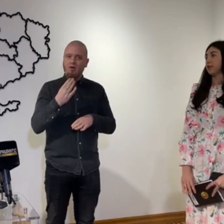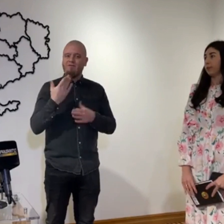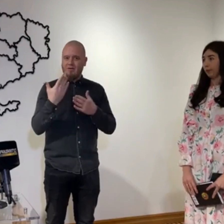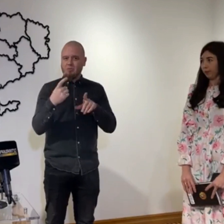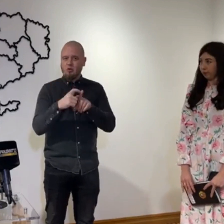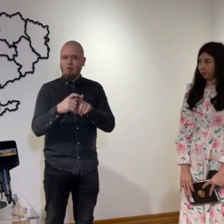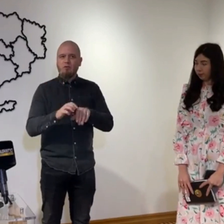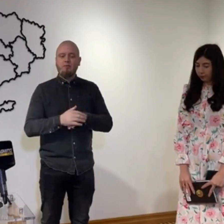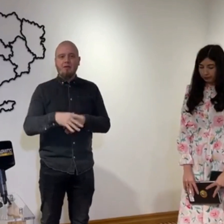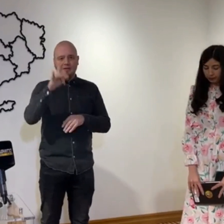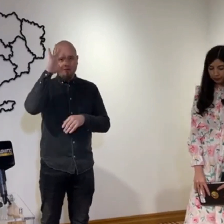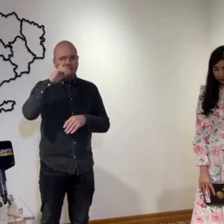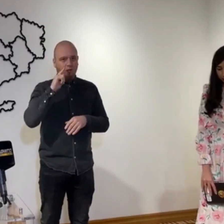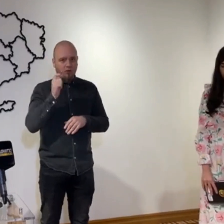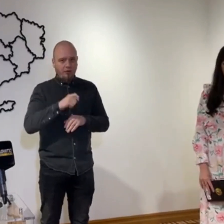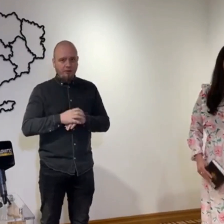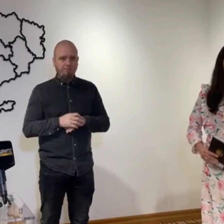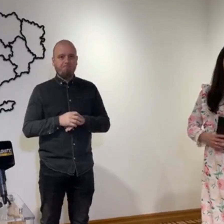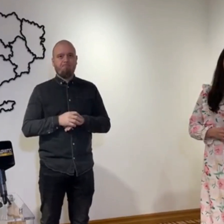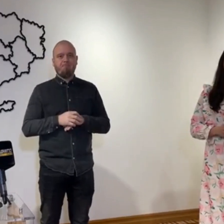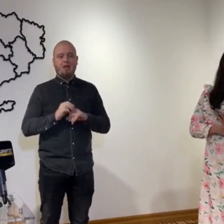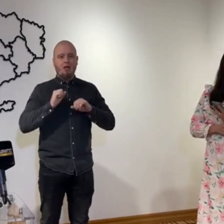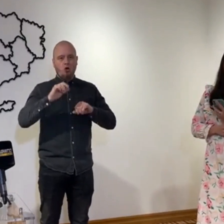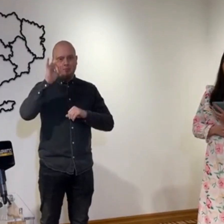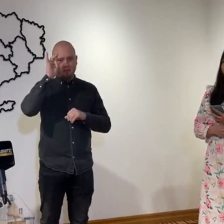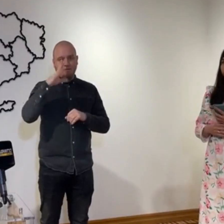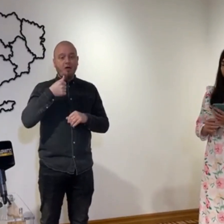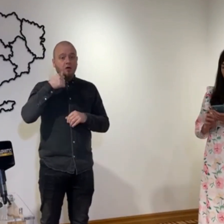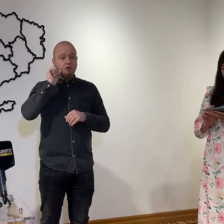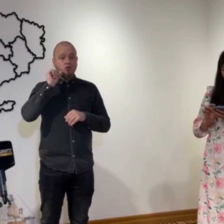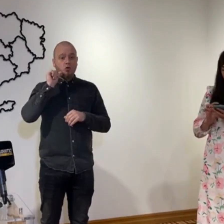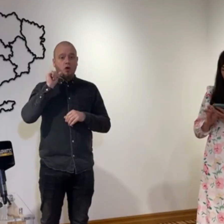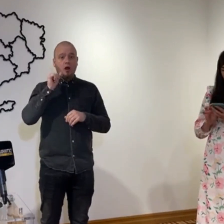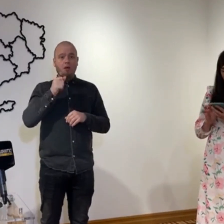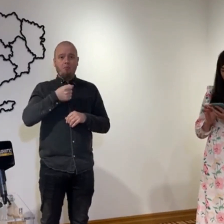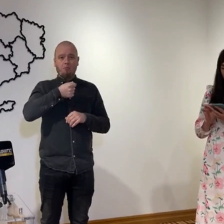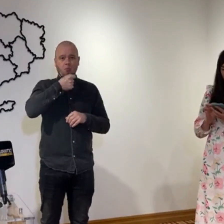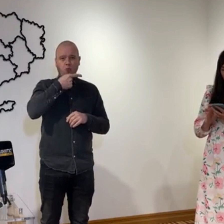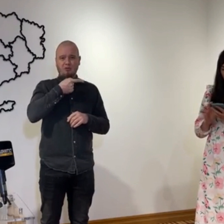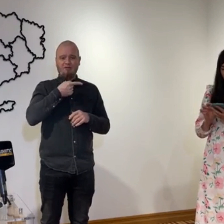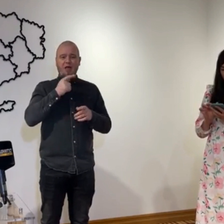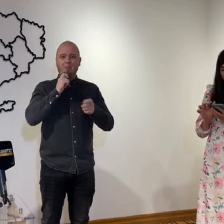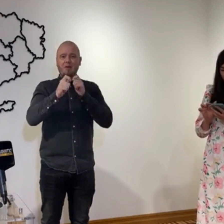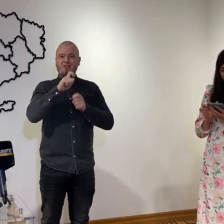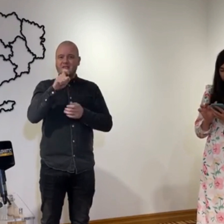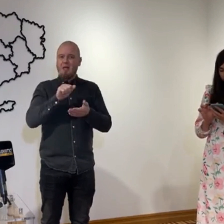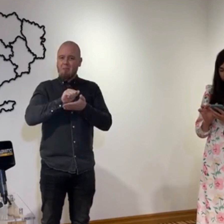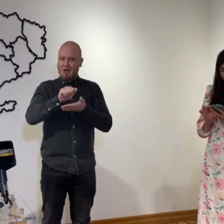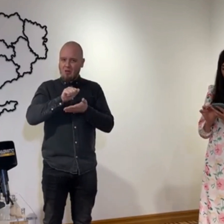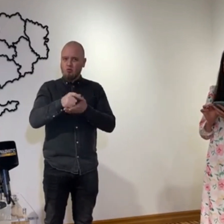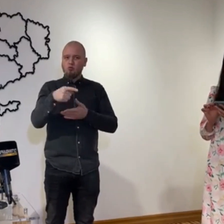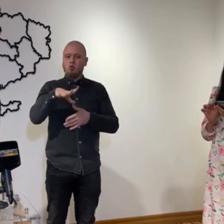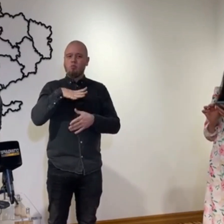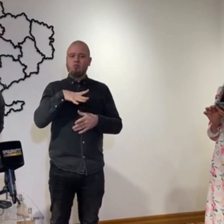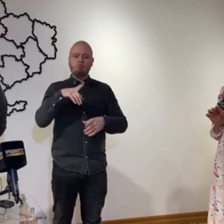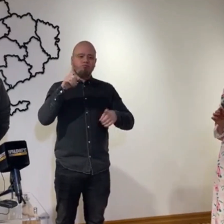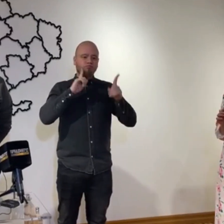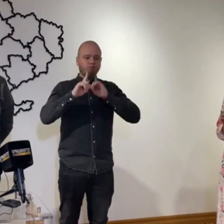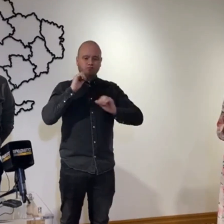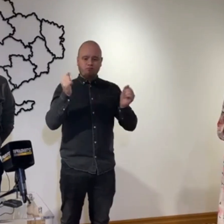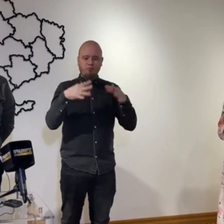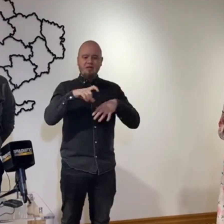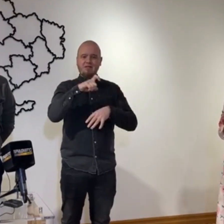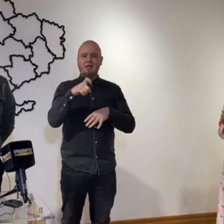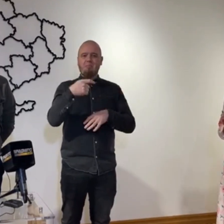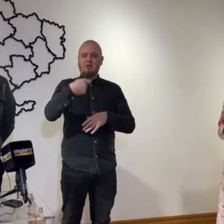вам слово. Слава Україні! Вчора пропустив брифінг з пресою, тому що був селекту з президентом